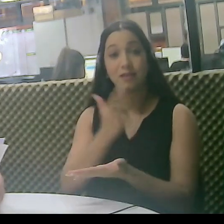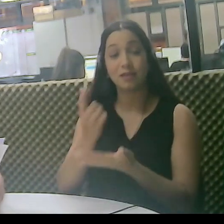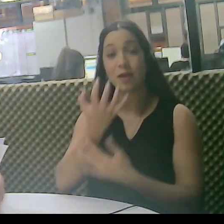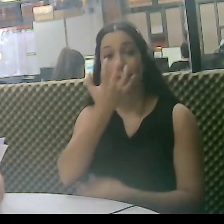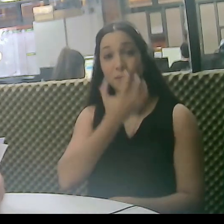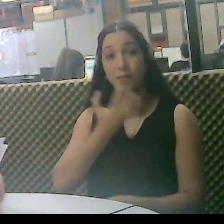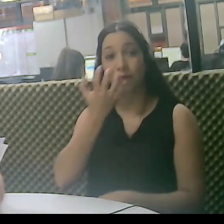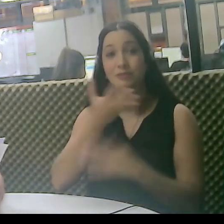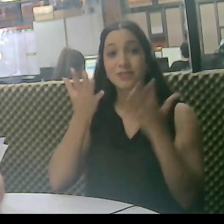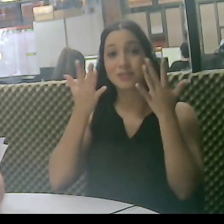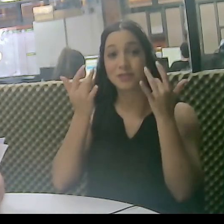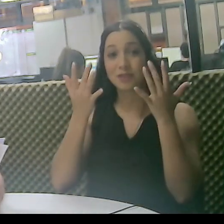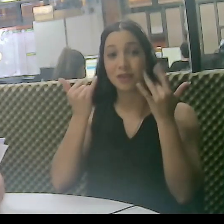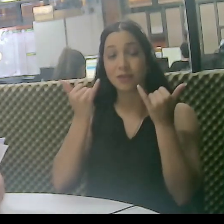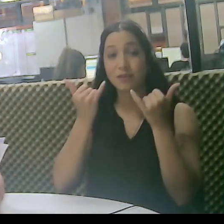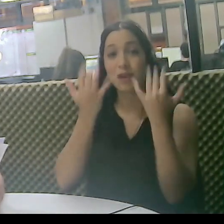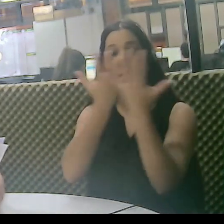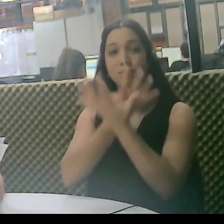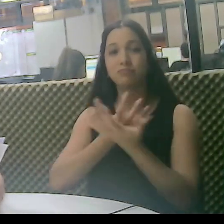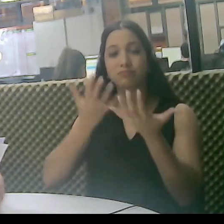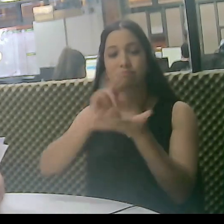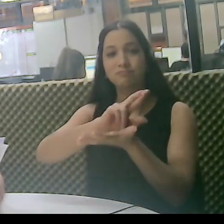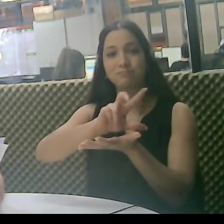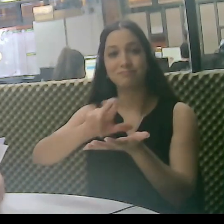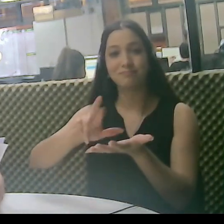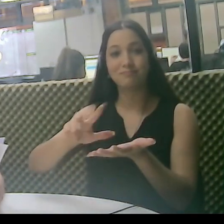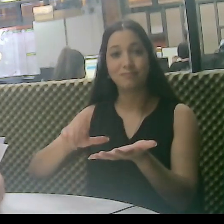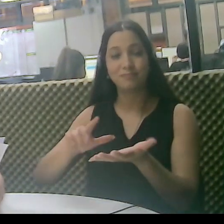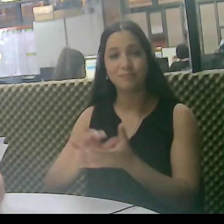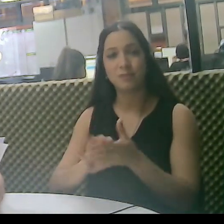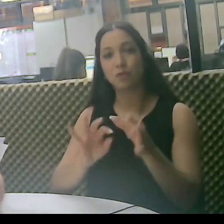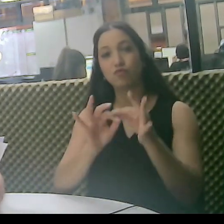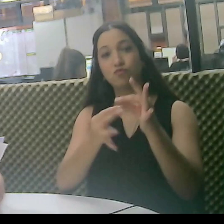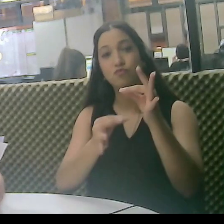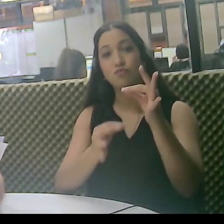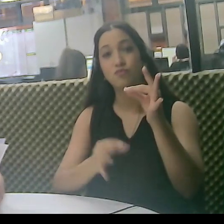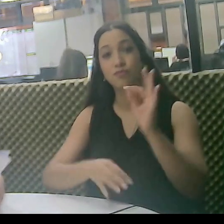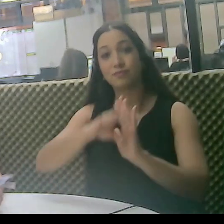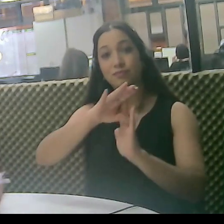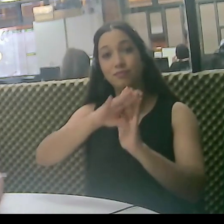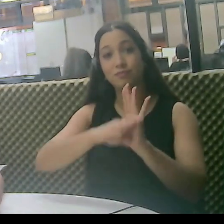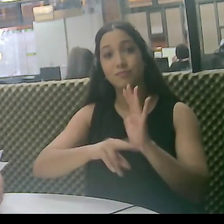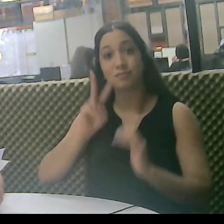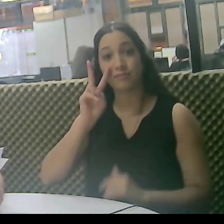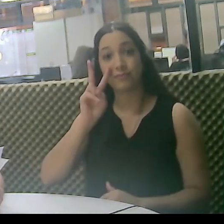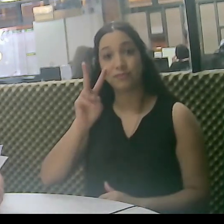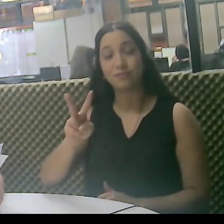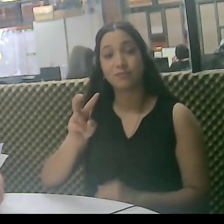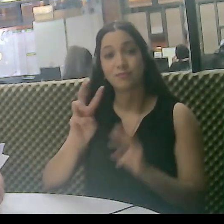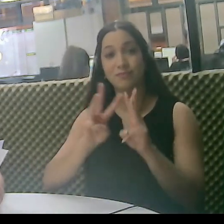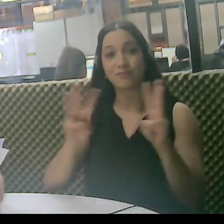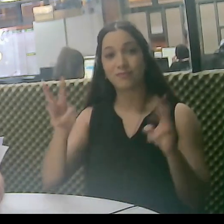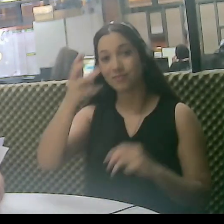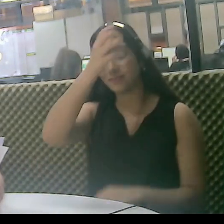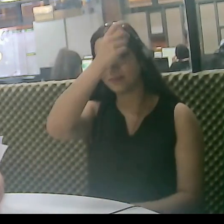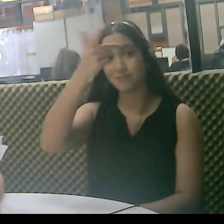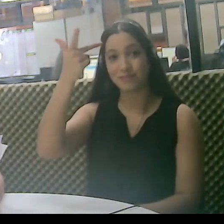música, teatro, ópera, entre outros. A lista está disponível para consulta no portal da